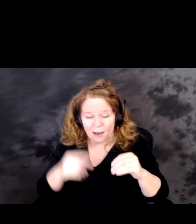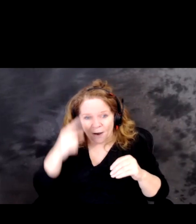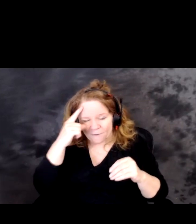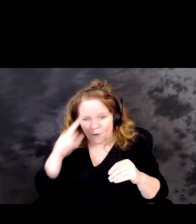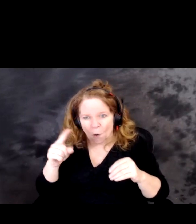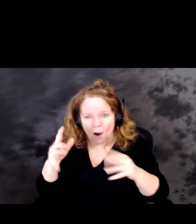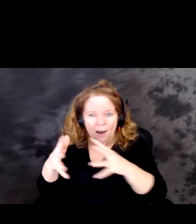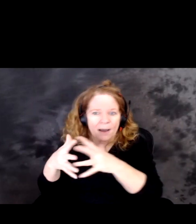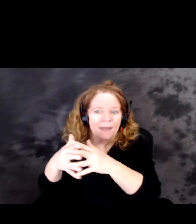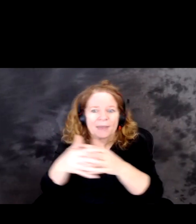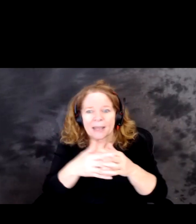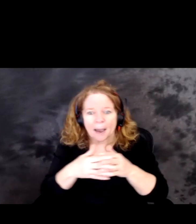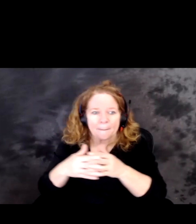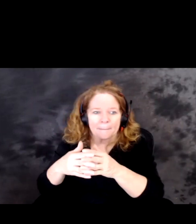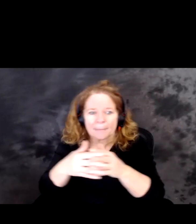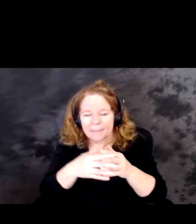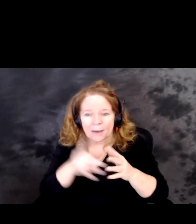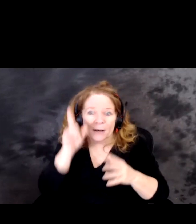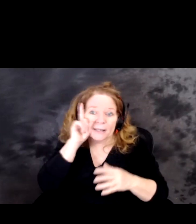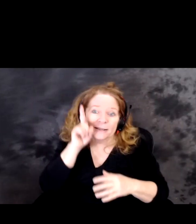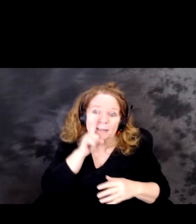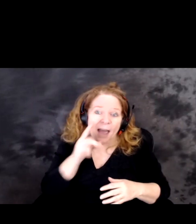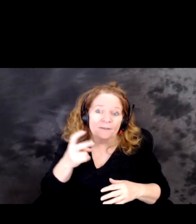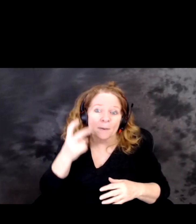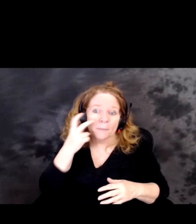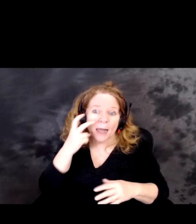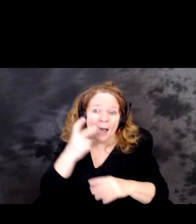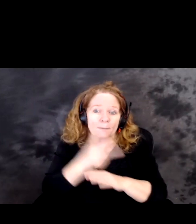esa ha sido nuestra historia.